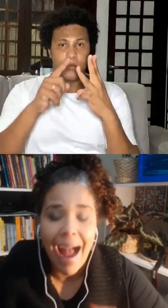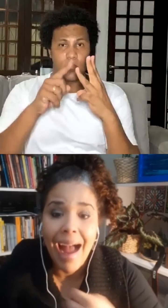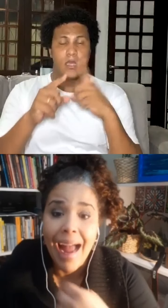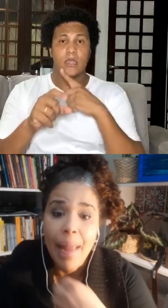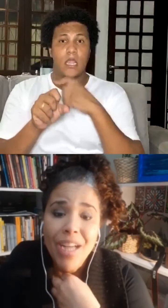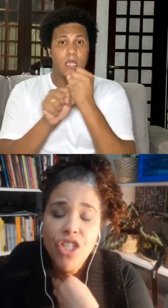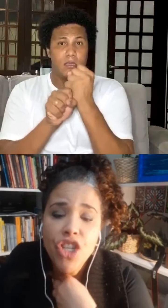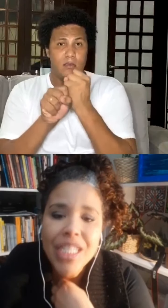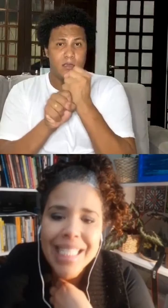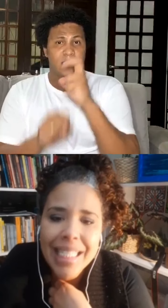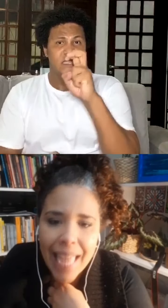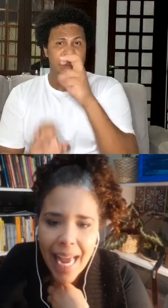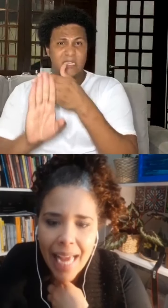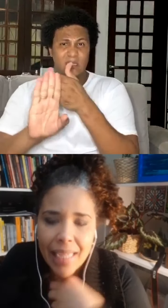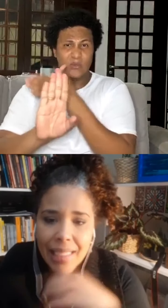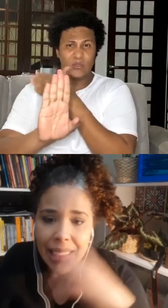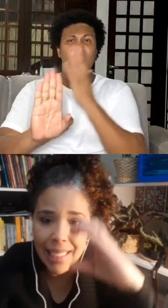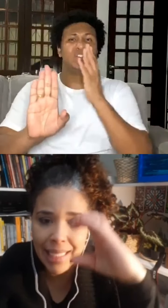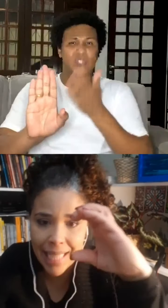A hepatite C